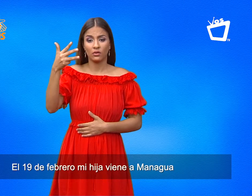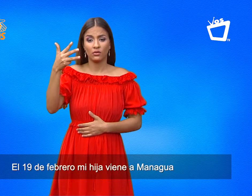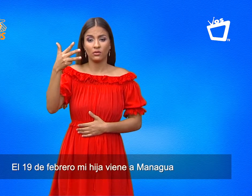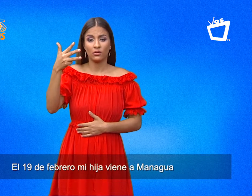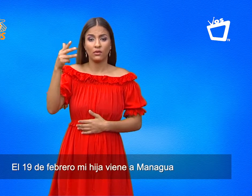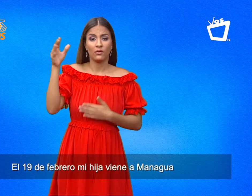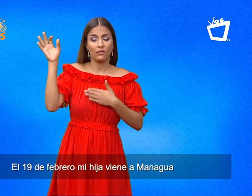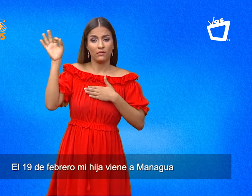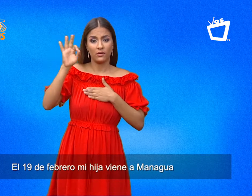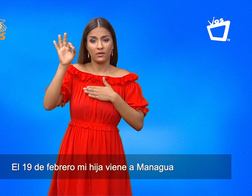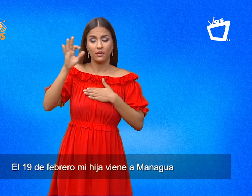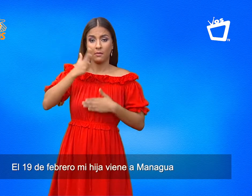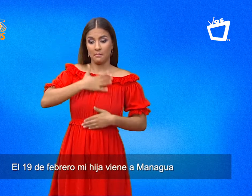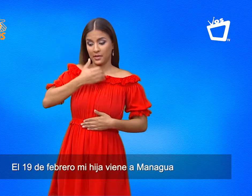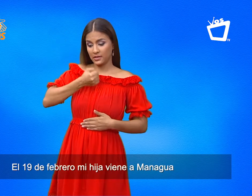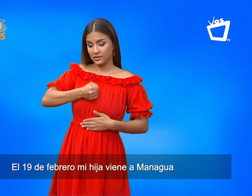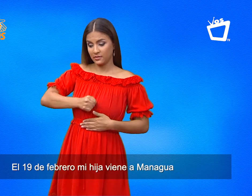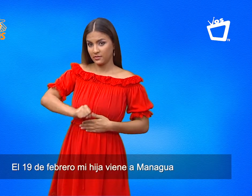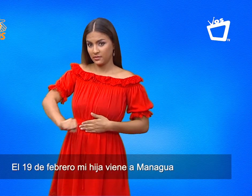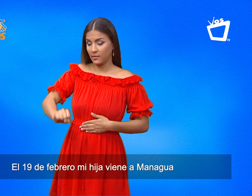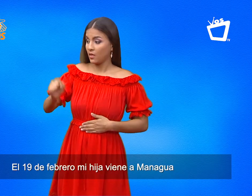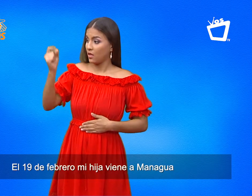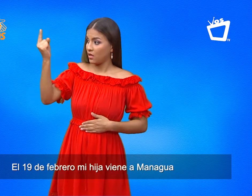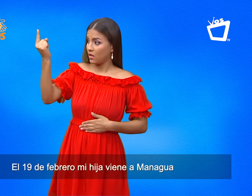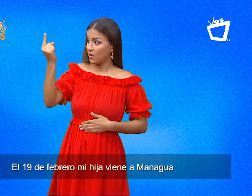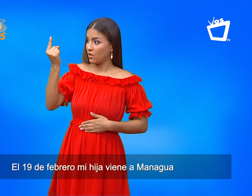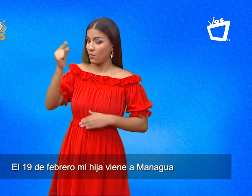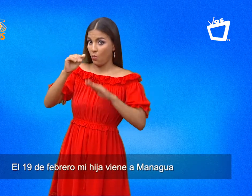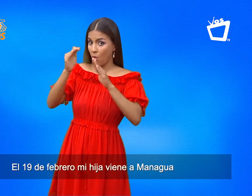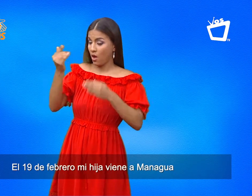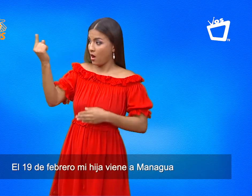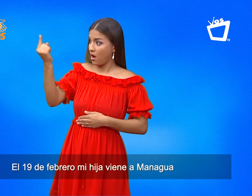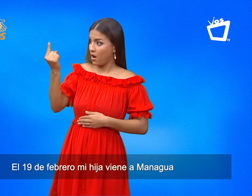el 19 de febrero mi hija viene a managua